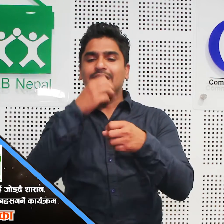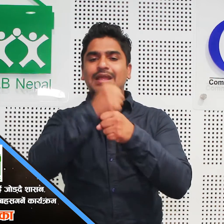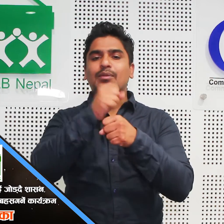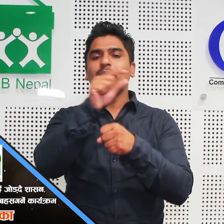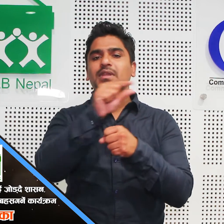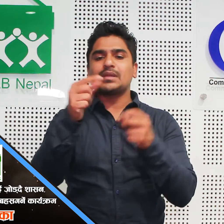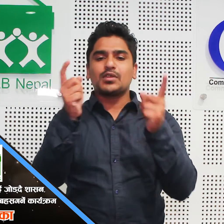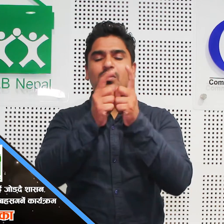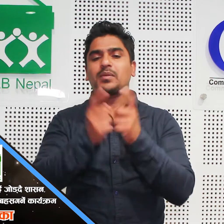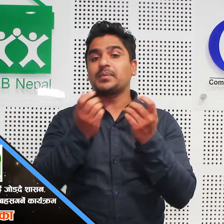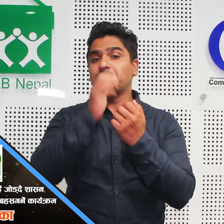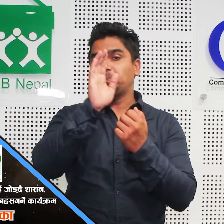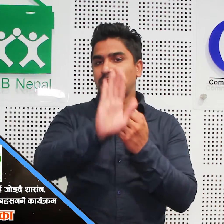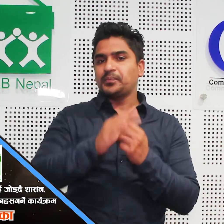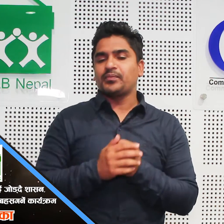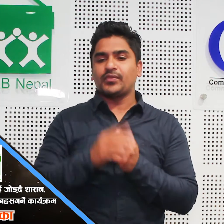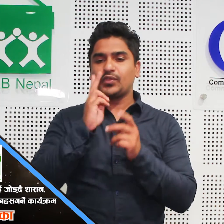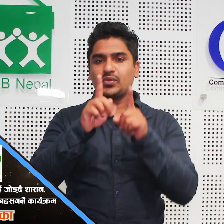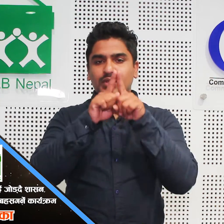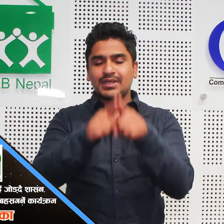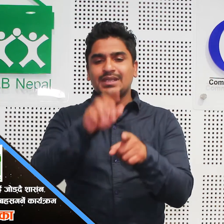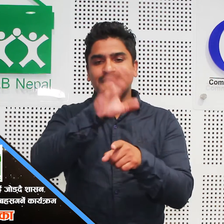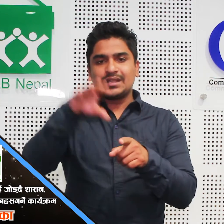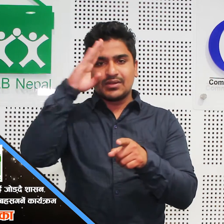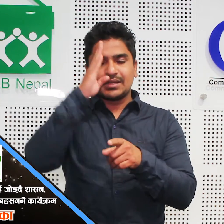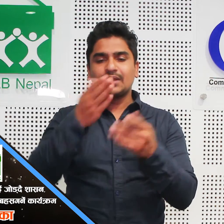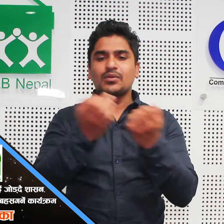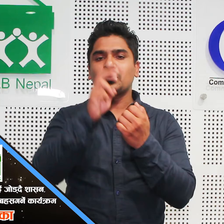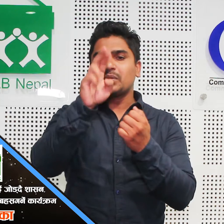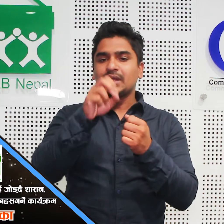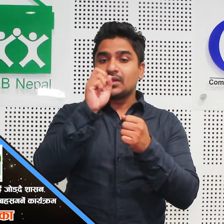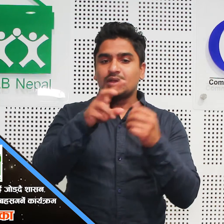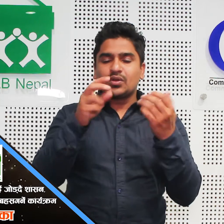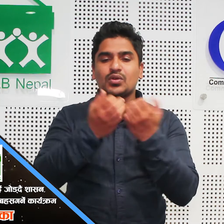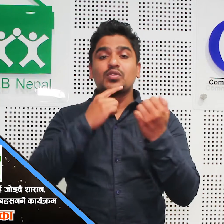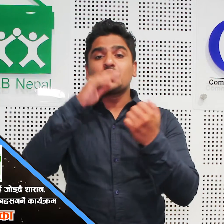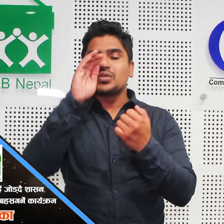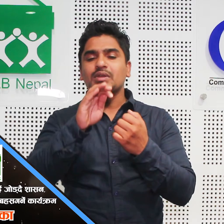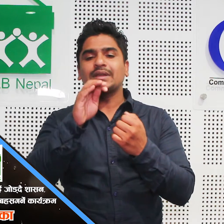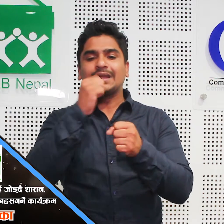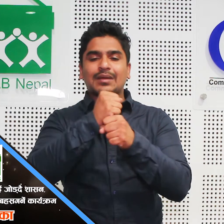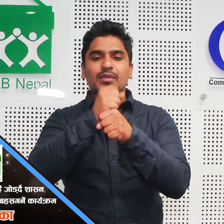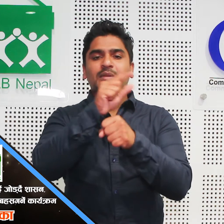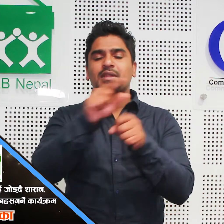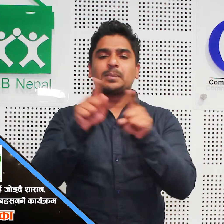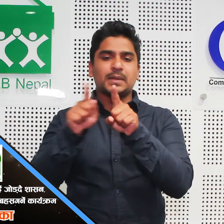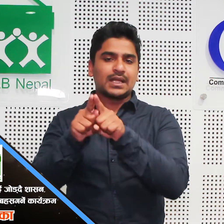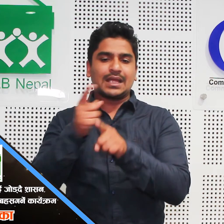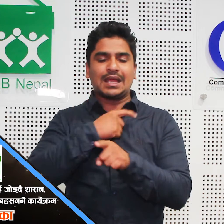विषयमा चर्चा गर्नेछौँ। सँगै स्थानीय सरकारले गर्नुपर्ने तर गर्न नसकिरहेका कामका विषयमा पनि हामी